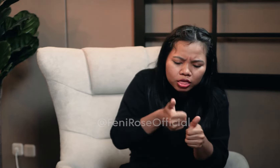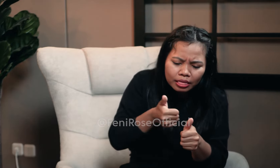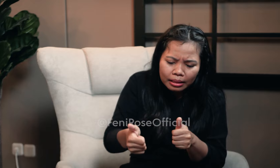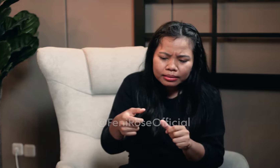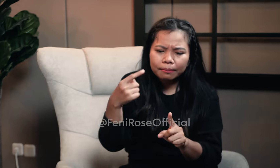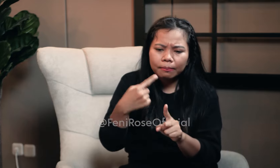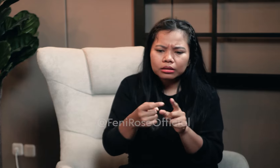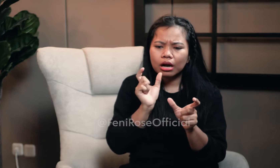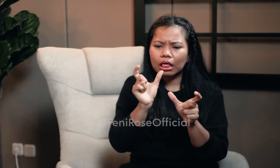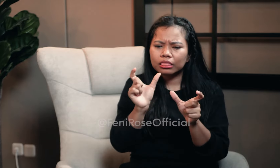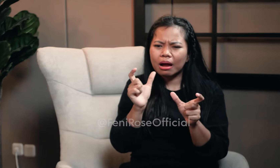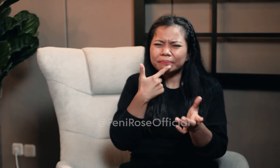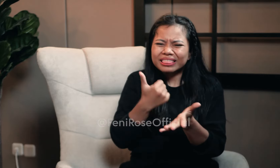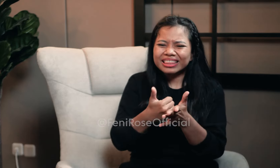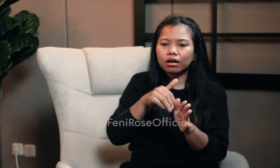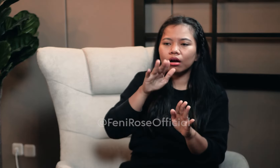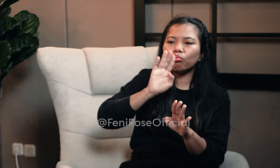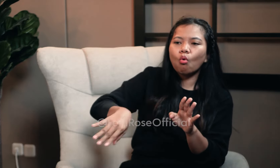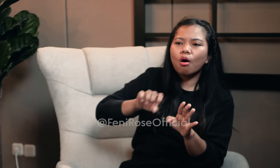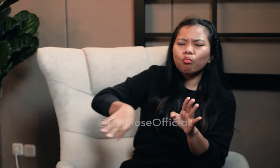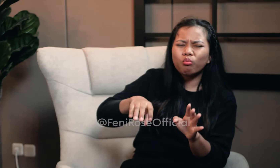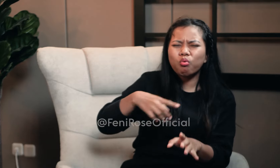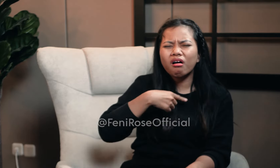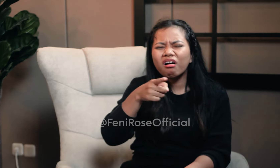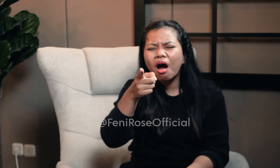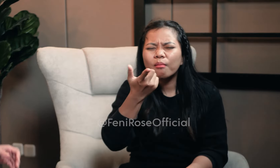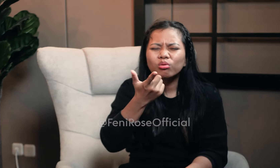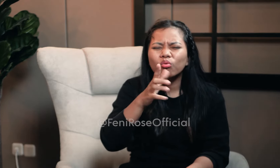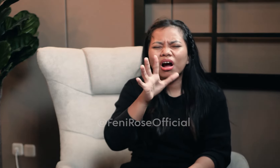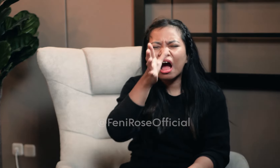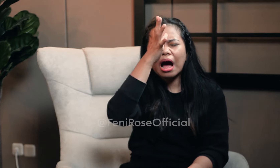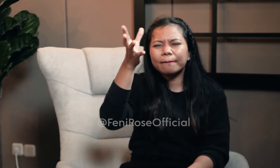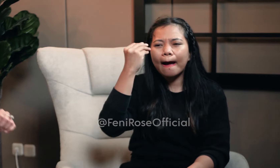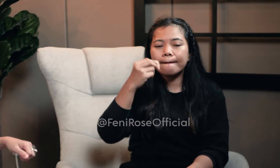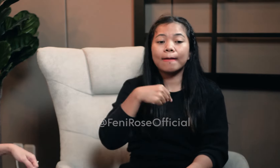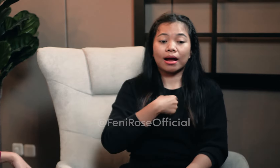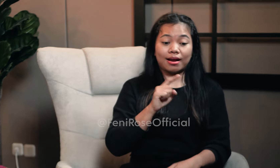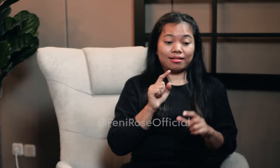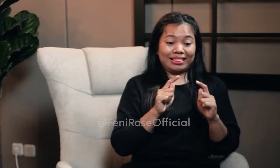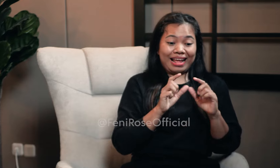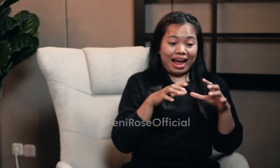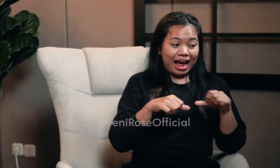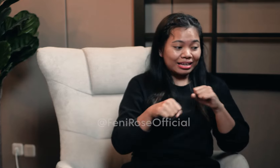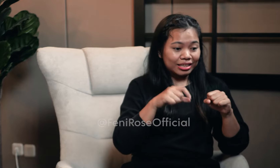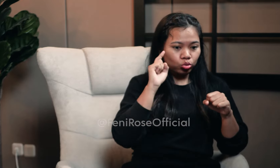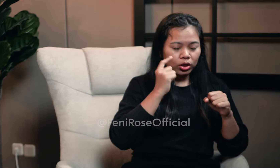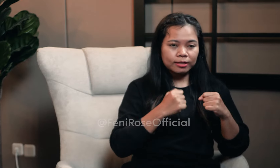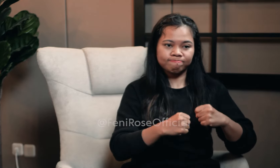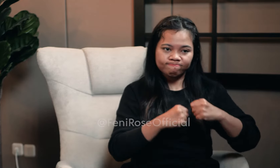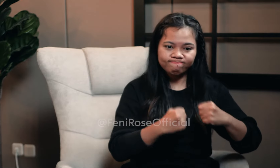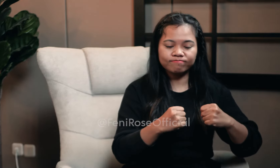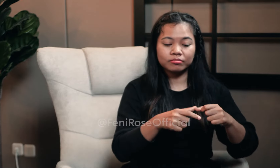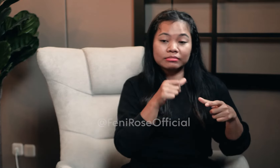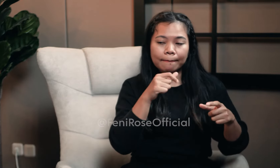kata-kata yang ikut tapi tidak sesuai seperti itu ee dan ada beberapa kosakata yang saya kurang